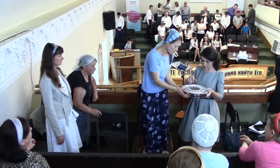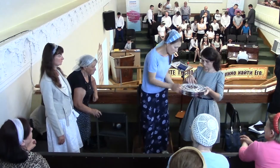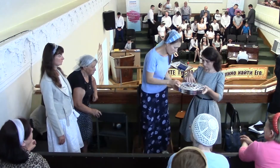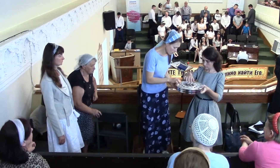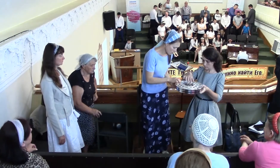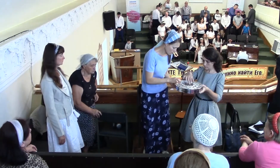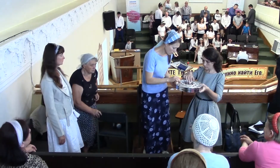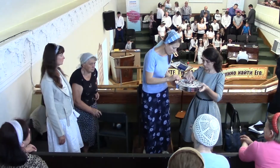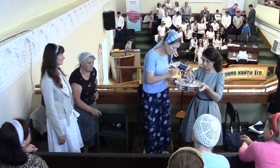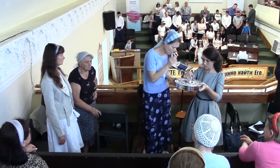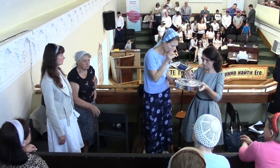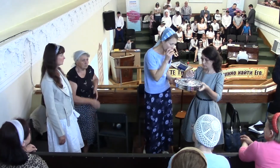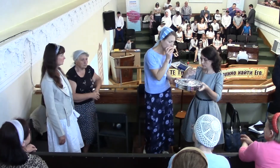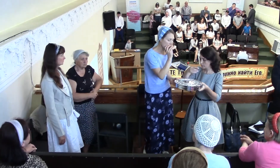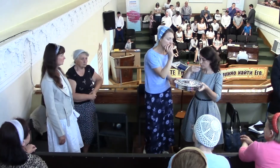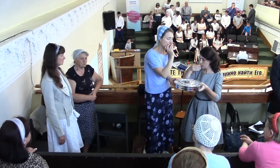Что вину не может смутить?